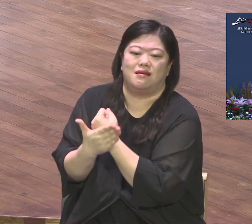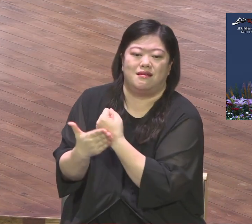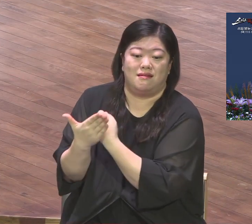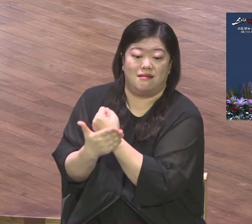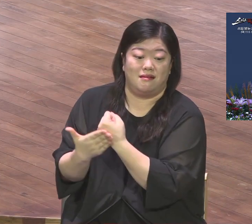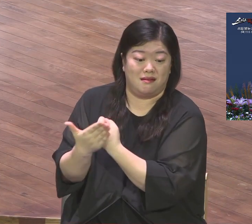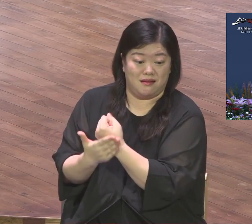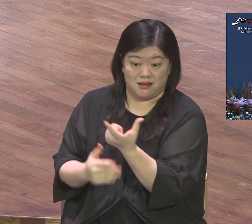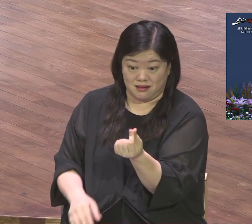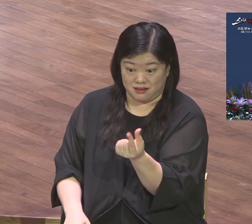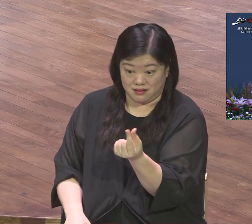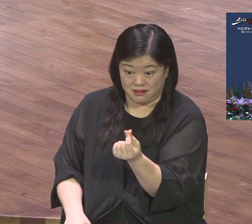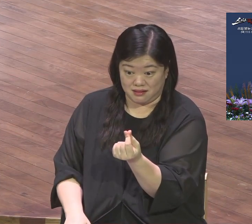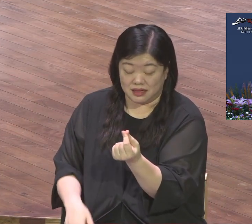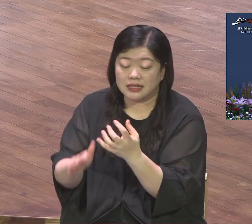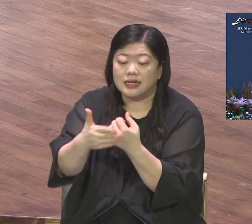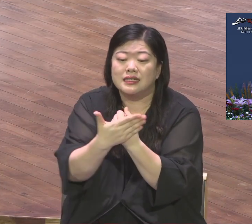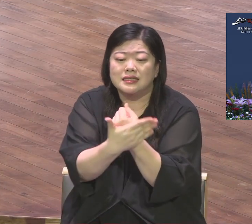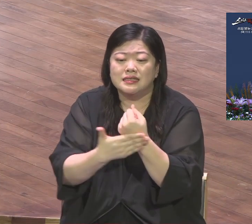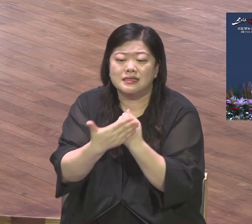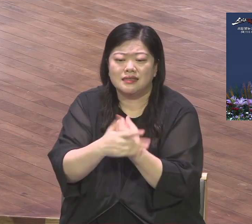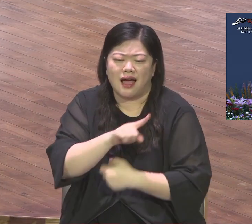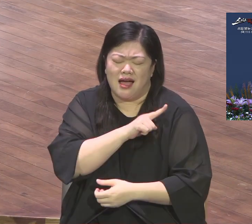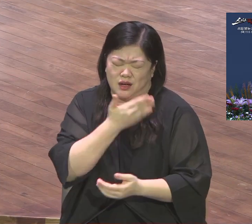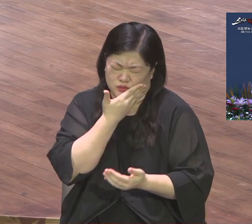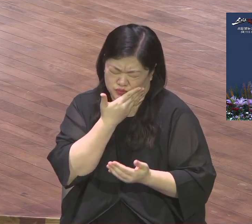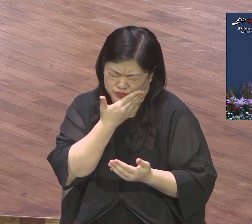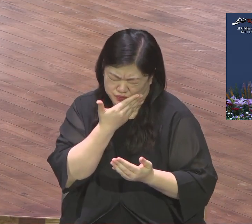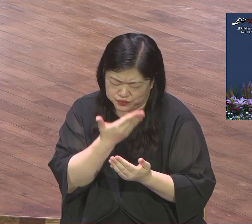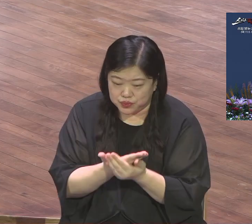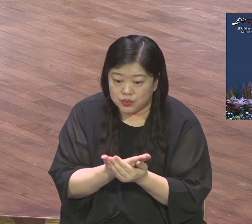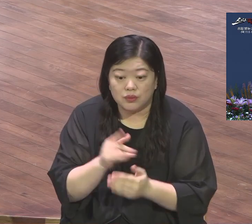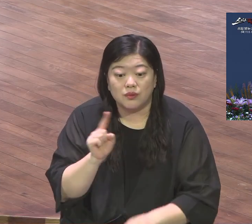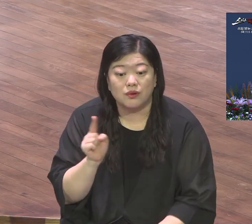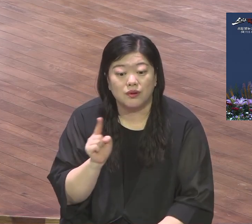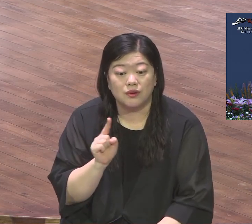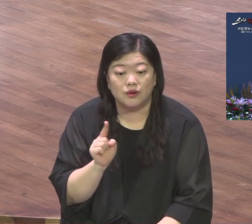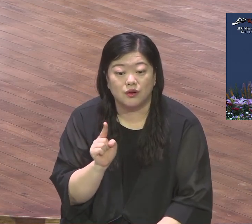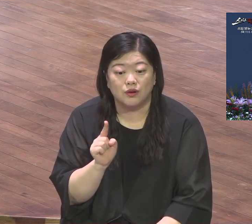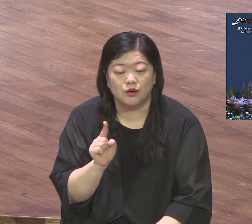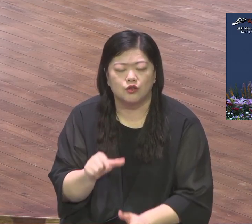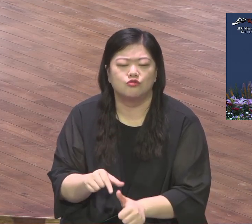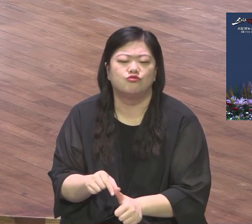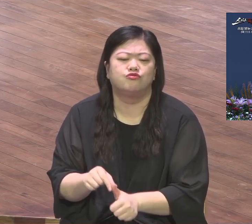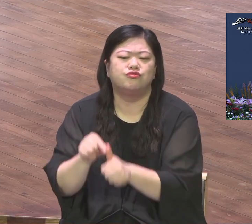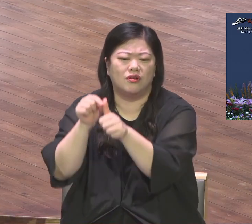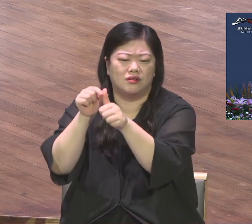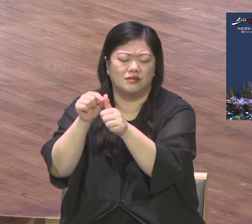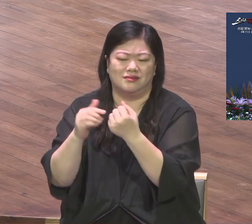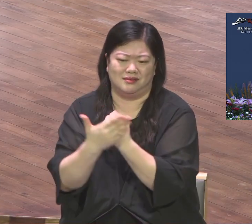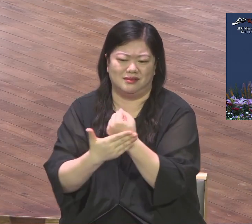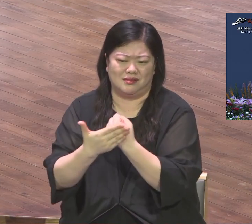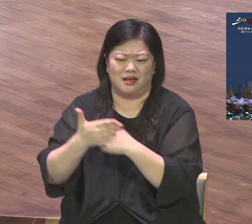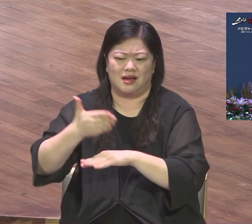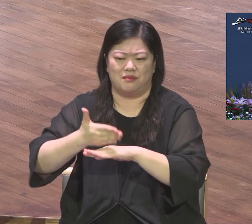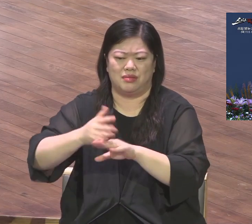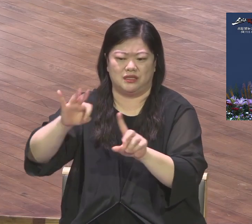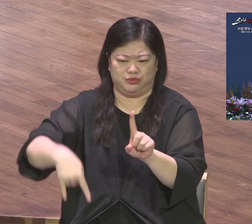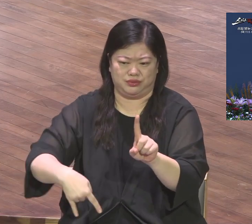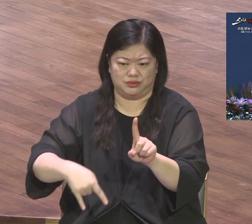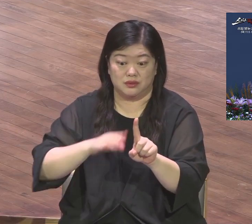것입니다. 가장 큰 은혜가 뭐냐? 가장 큰 감사가 뭐냐? 구원받은 은혜입니다.